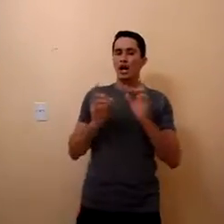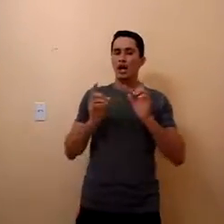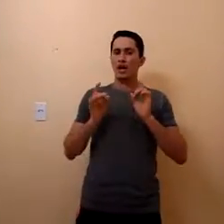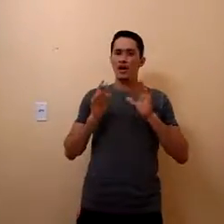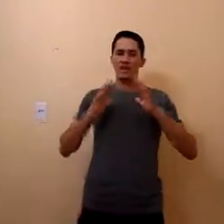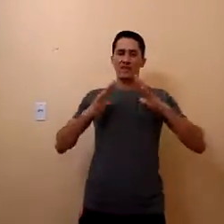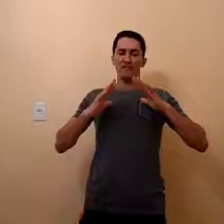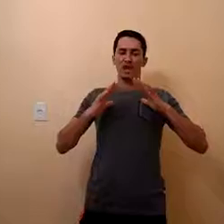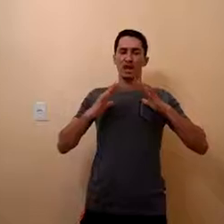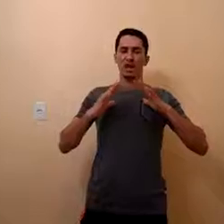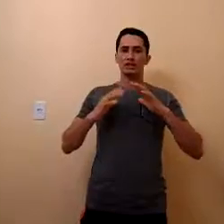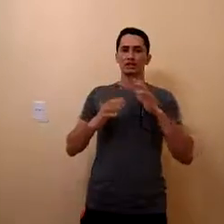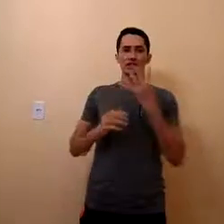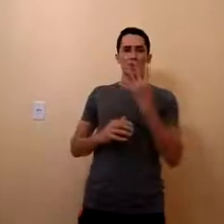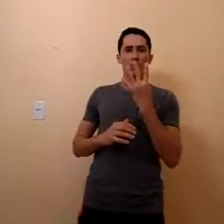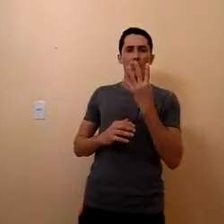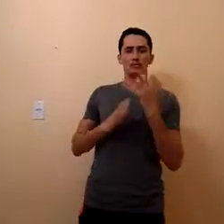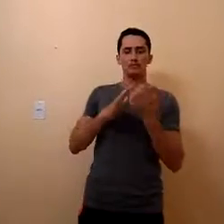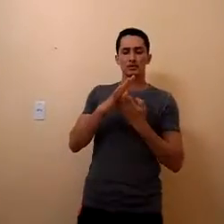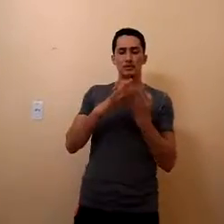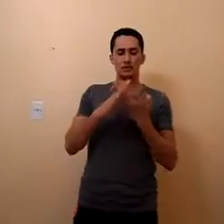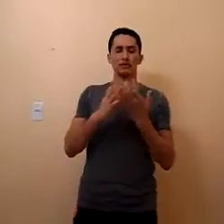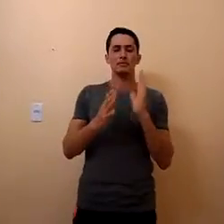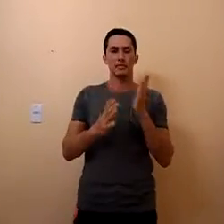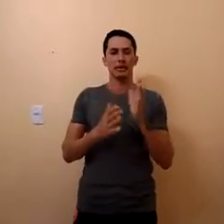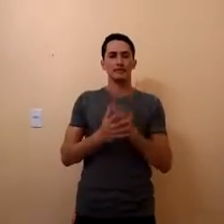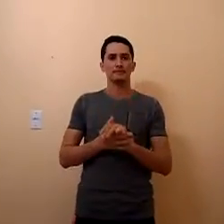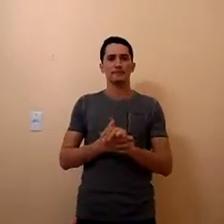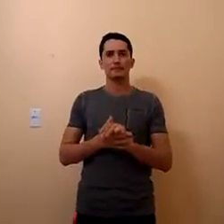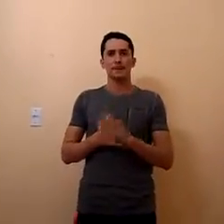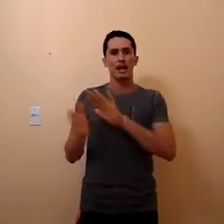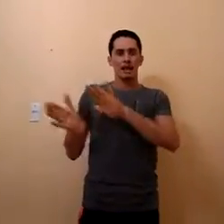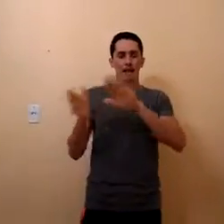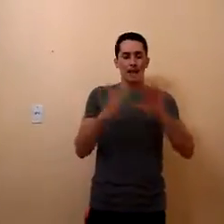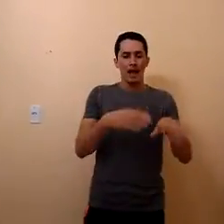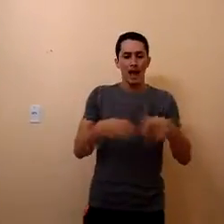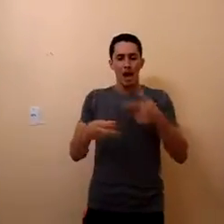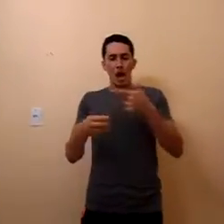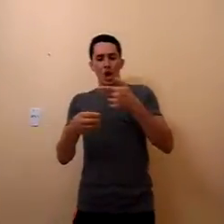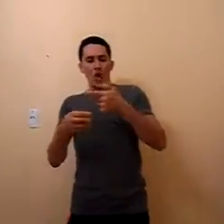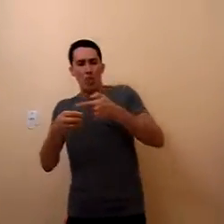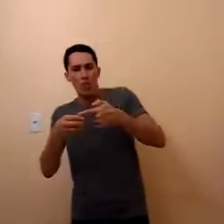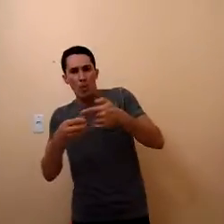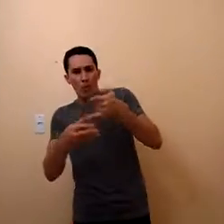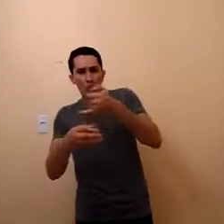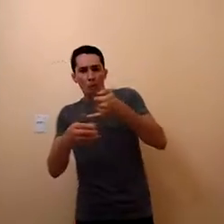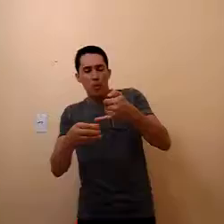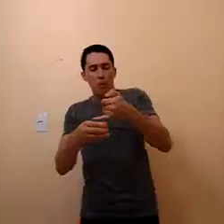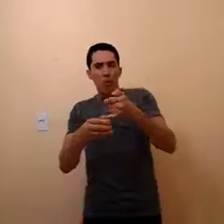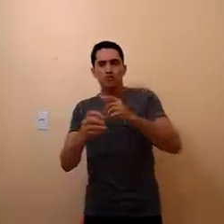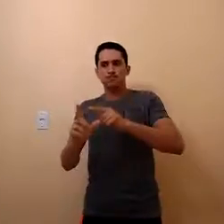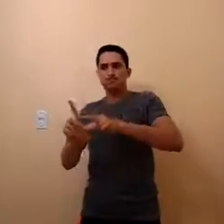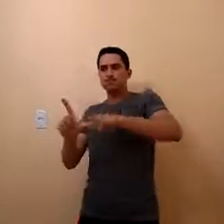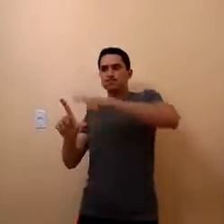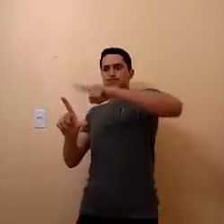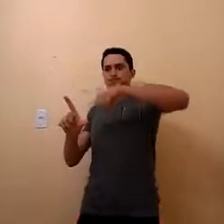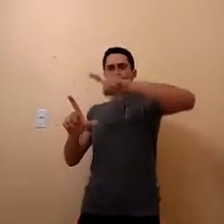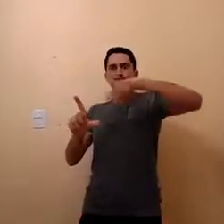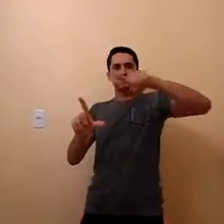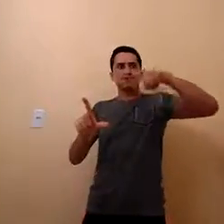em 4 unidades. O preço do barril de petróleo no mercado internacional disparou nas últimas semanas e atingiu o